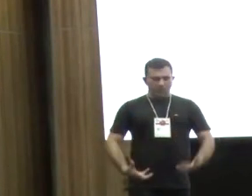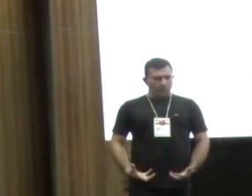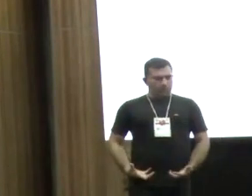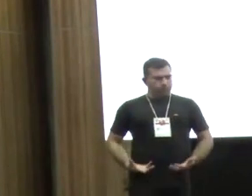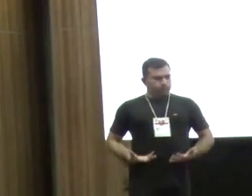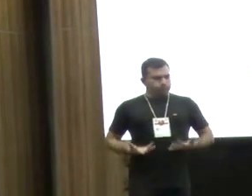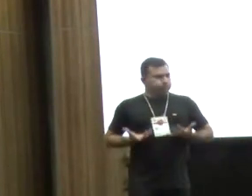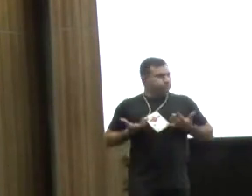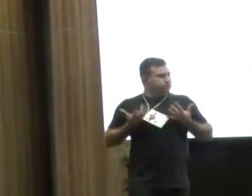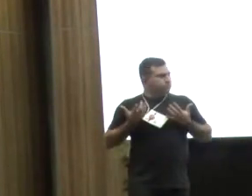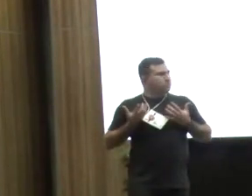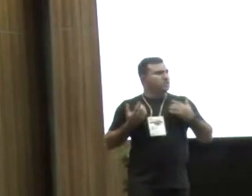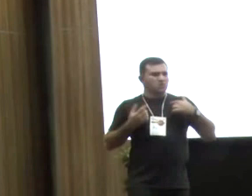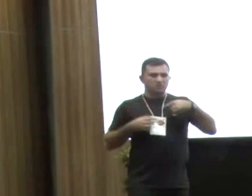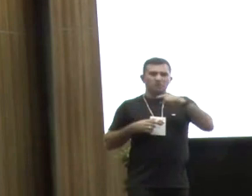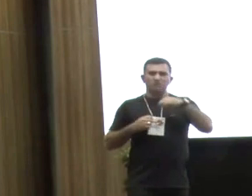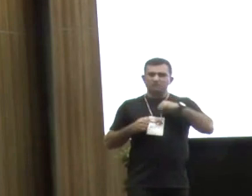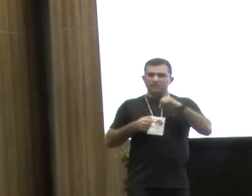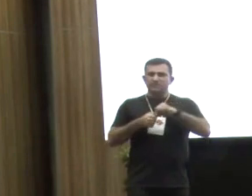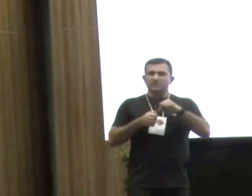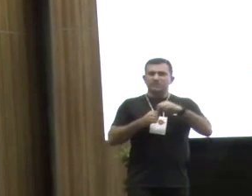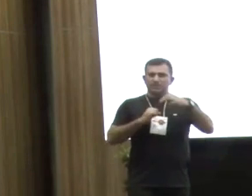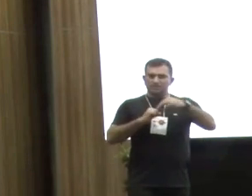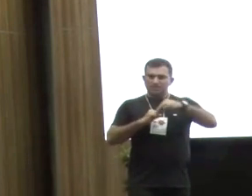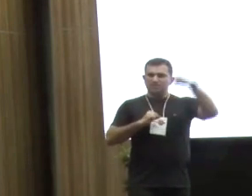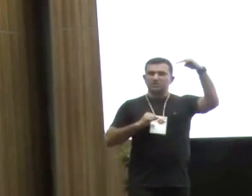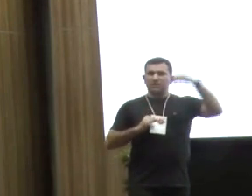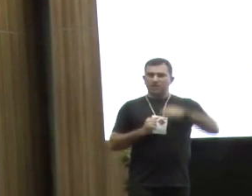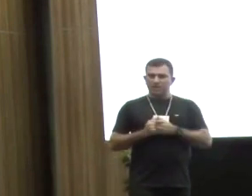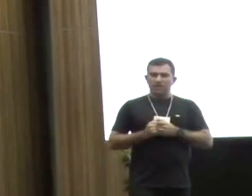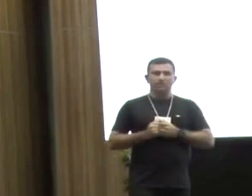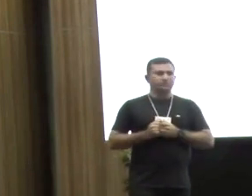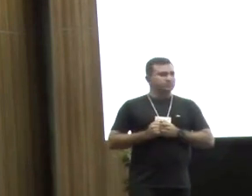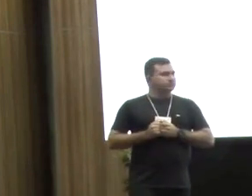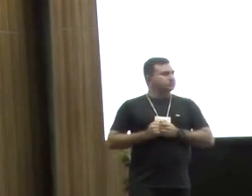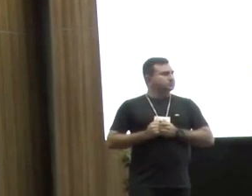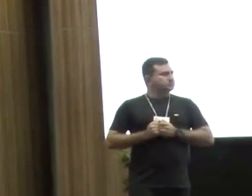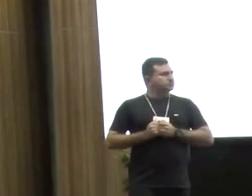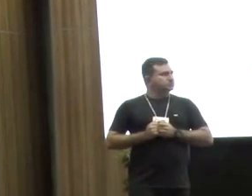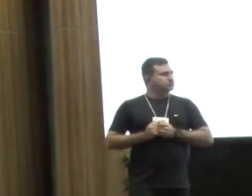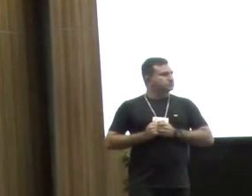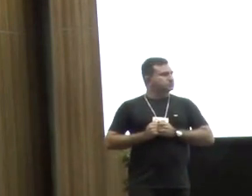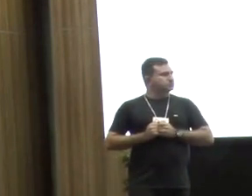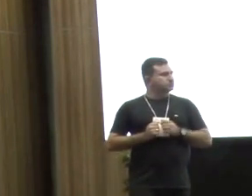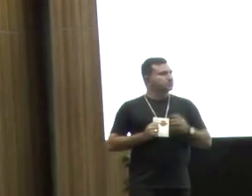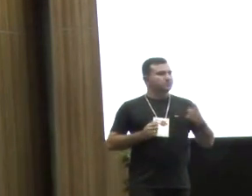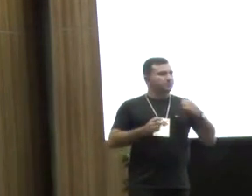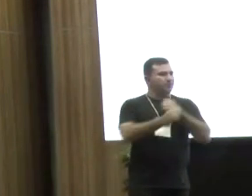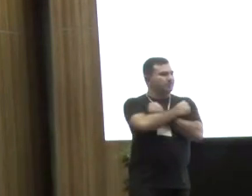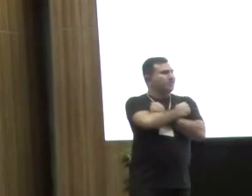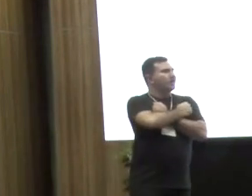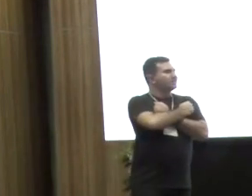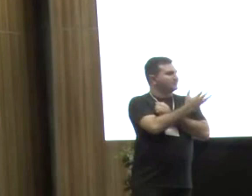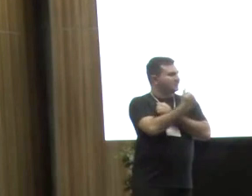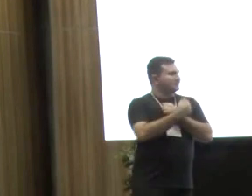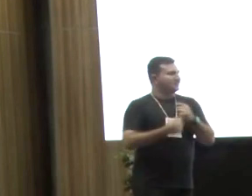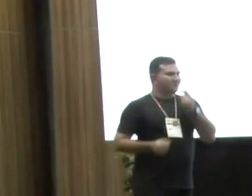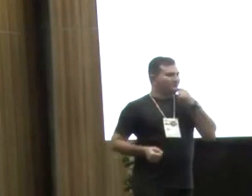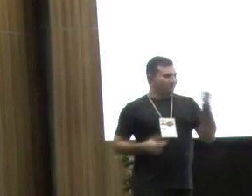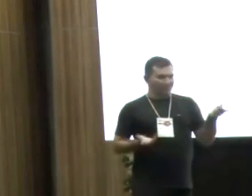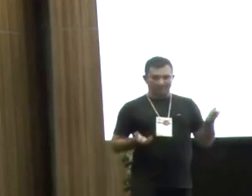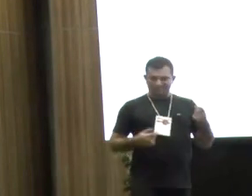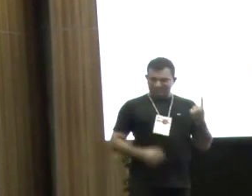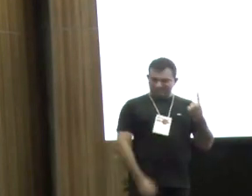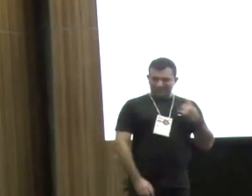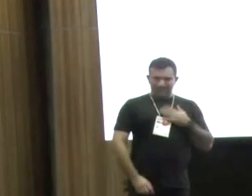grande. Eu fiz mestrado, fui fazer mestrado na UNB. Eu criei outras perspectivas. Me deu um abraço. Ele ficou durinho, não sei